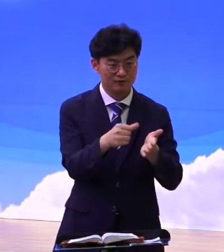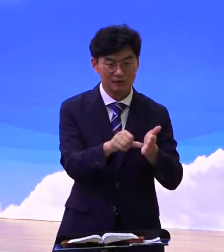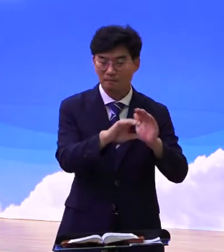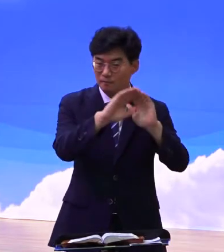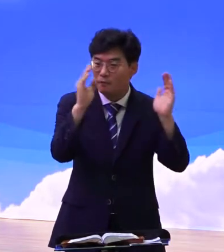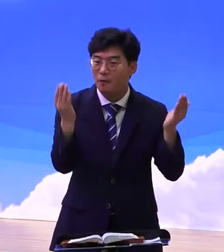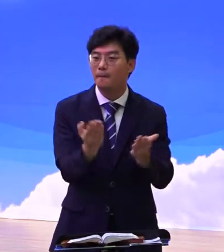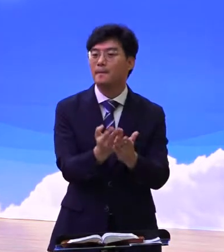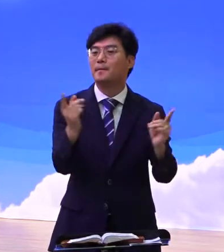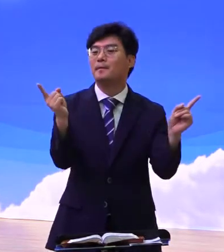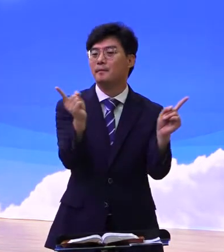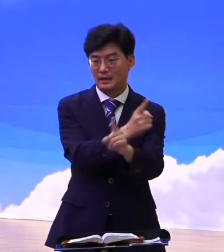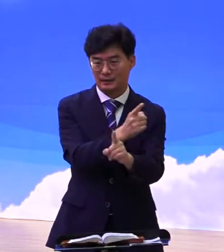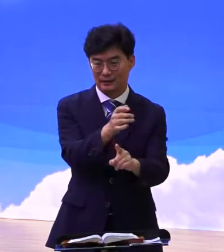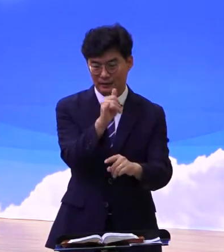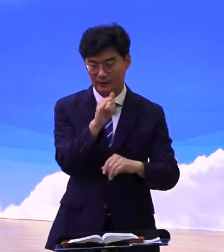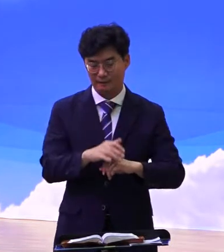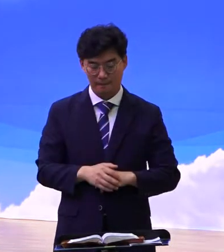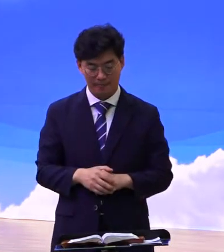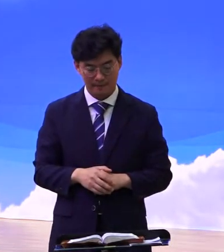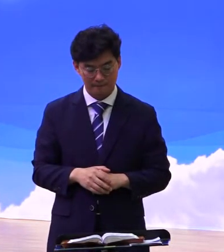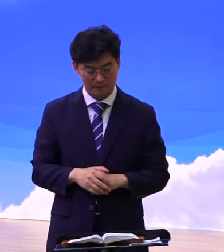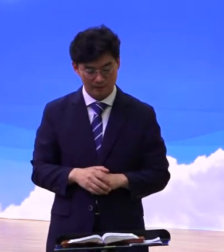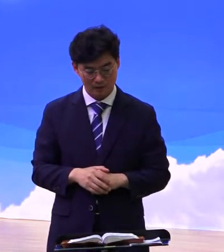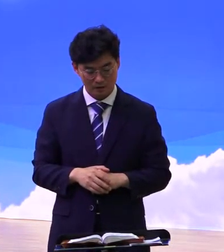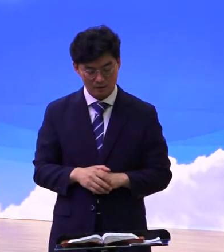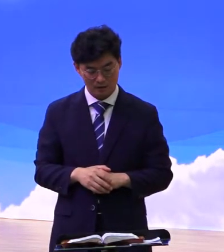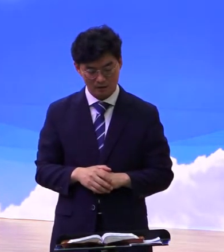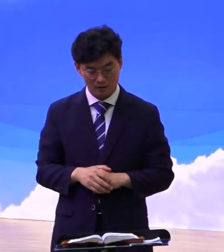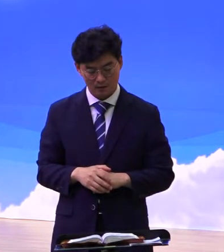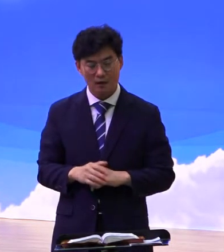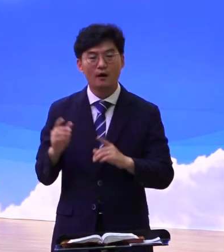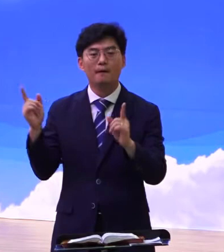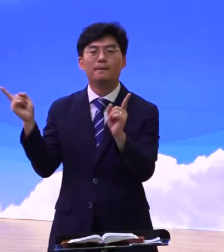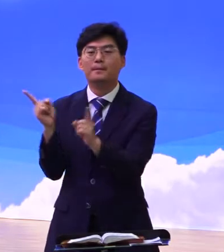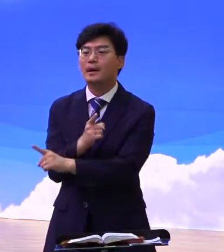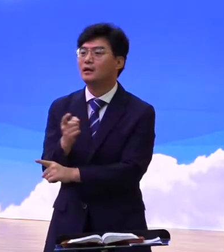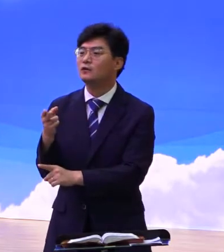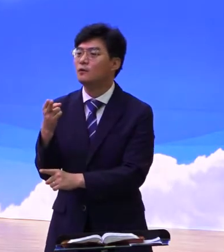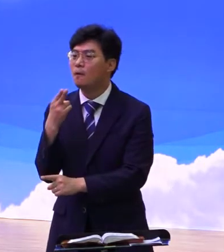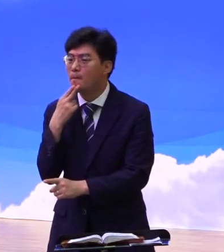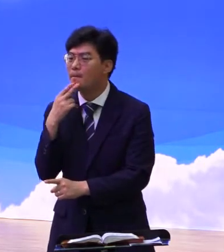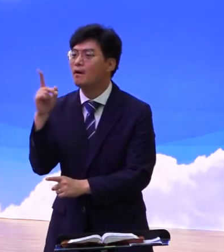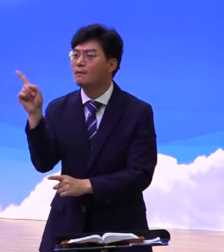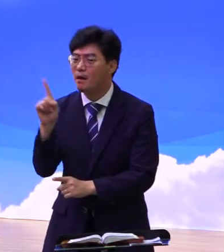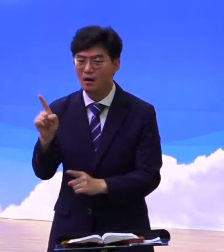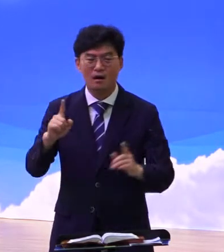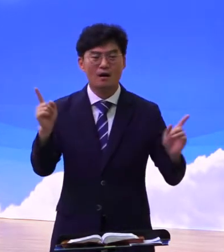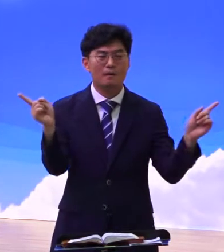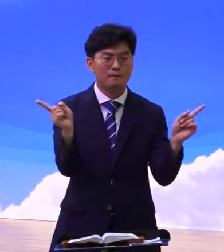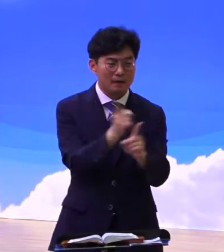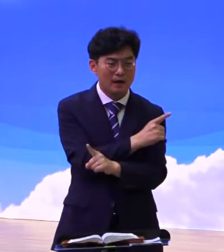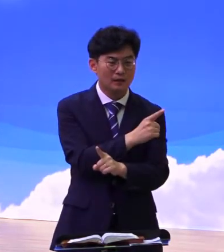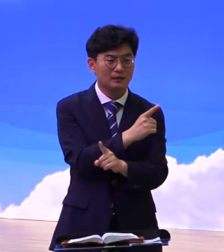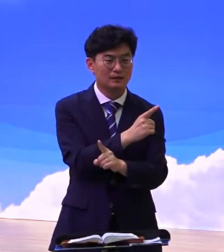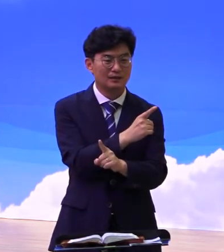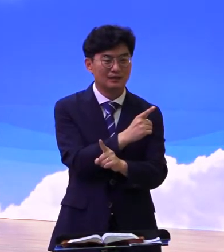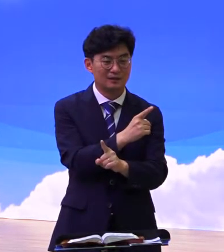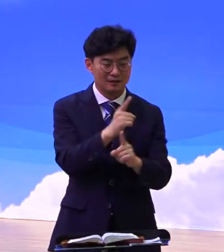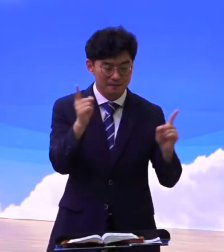이런 이야기를 변함없는 변화가는 이 시대에 대해서 이야기를